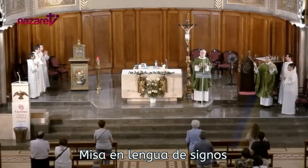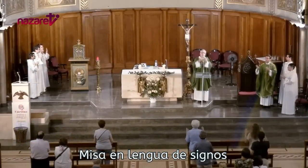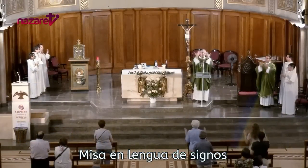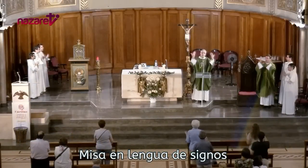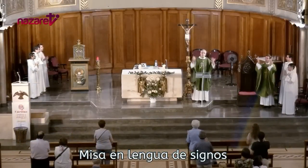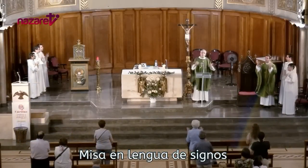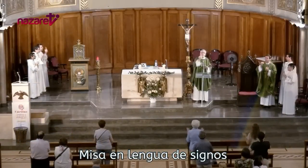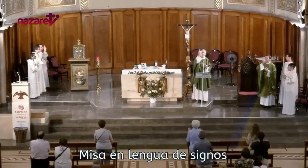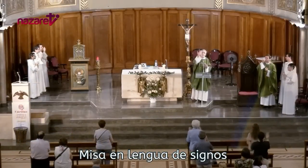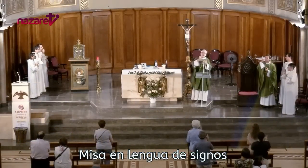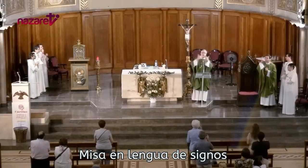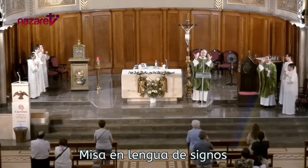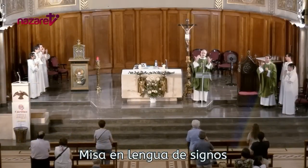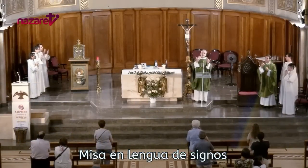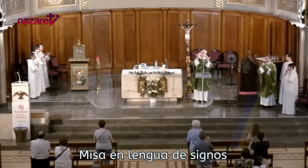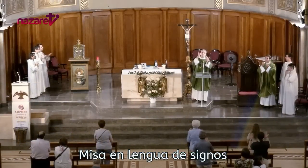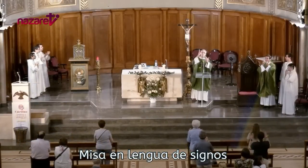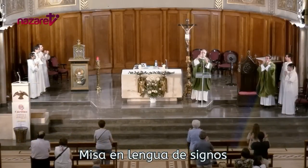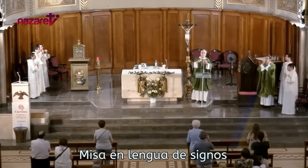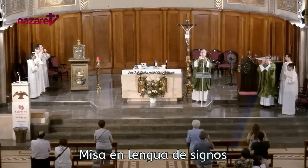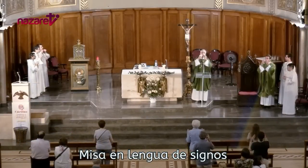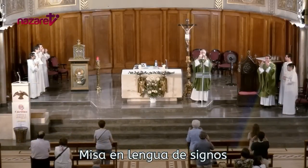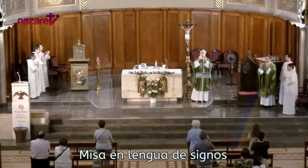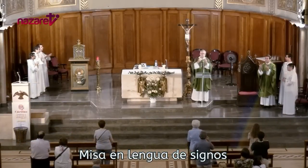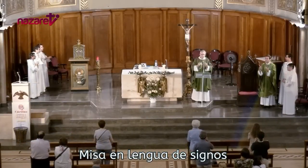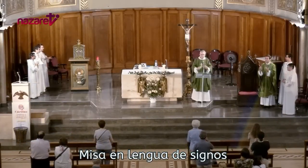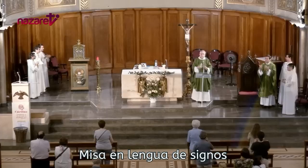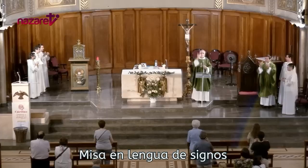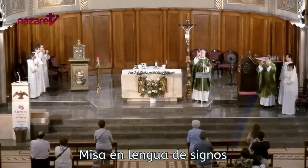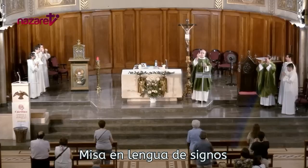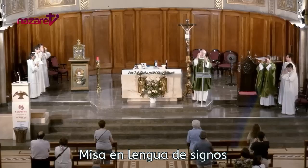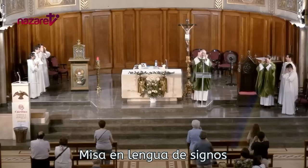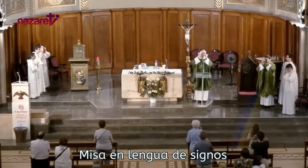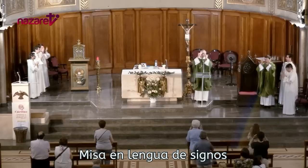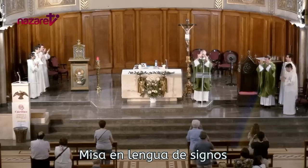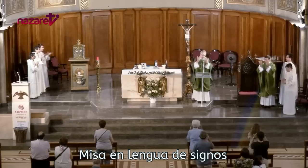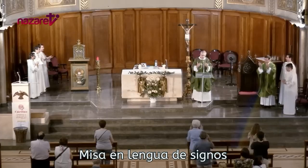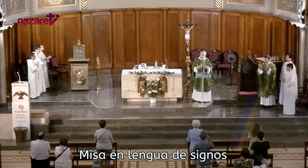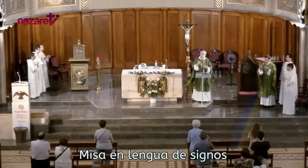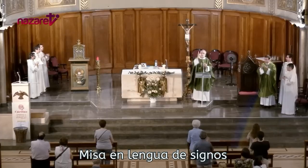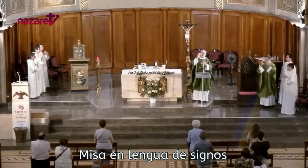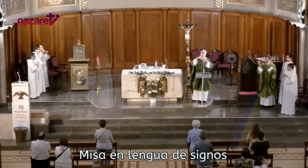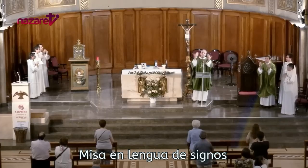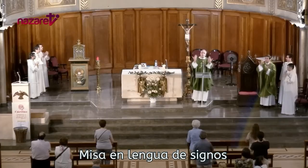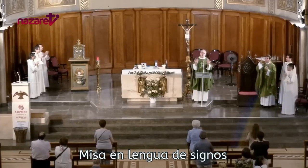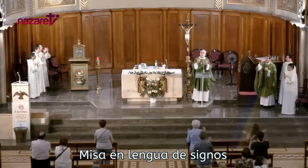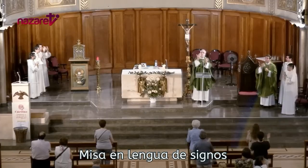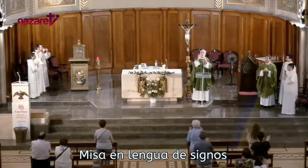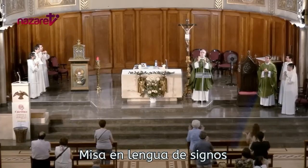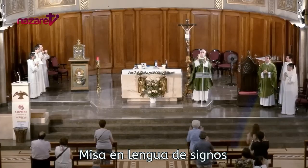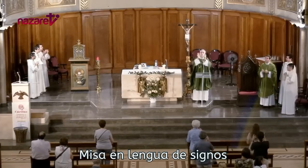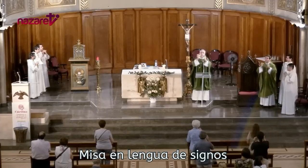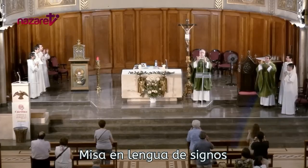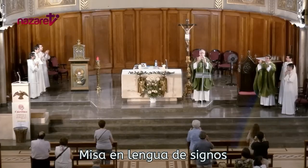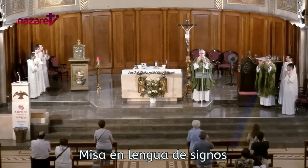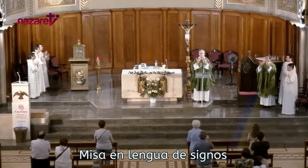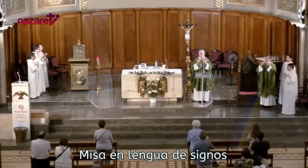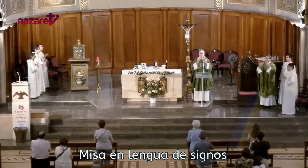inmensa gloria te alabamos, te bendecimos, te adoramos, te glorificamos. Te damos